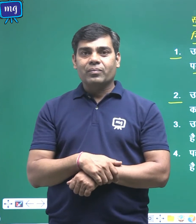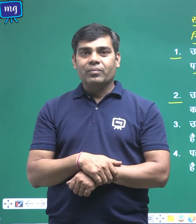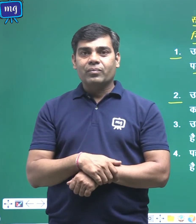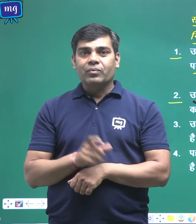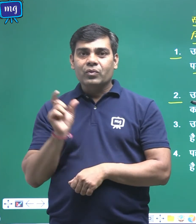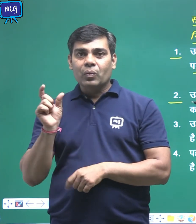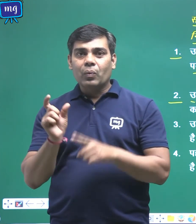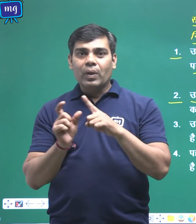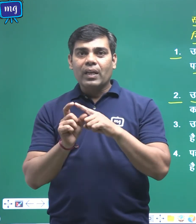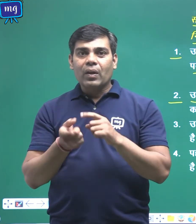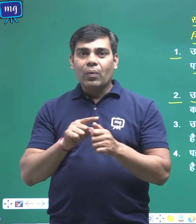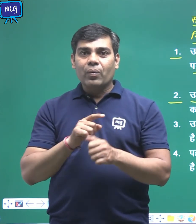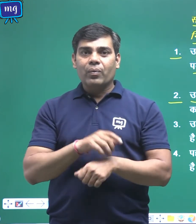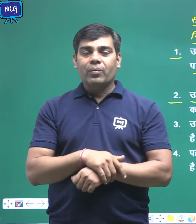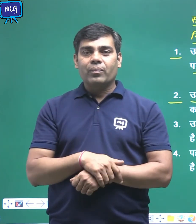उदयपुर को